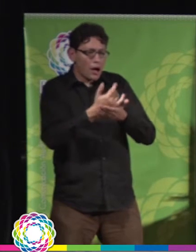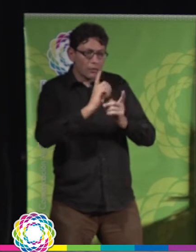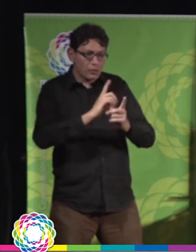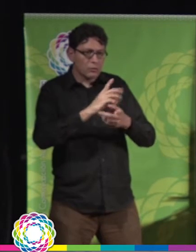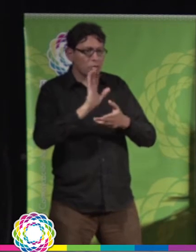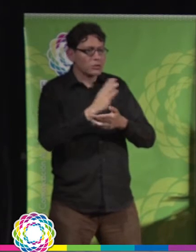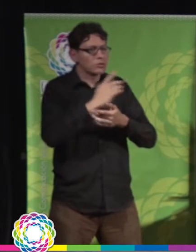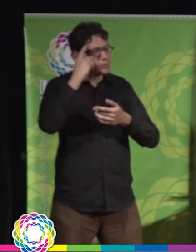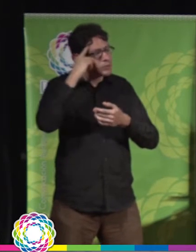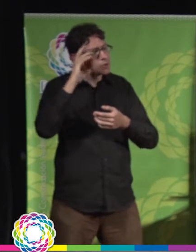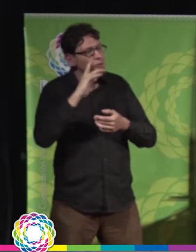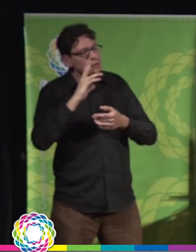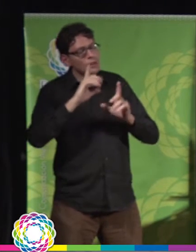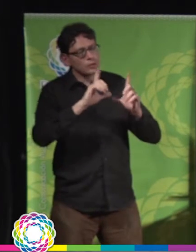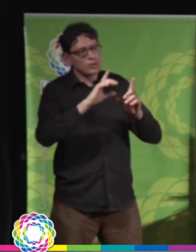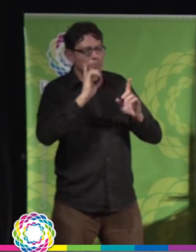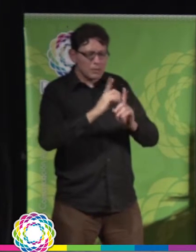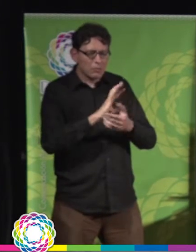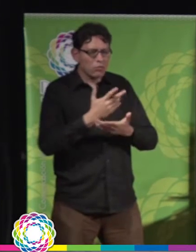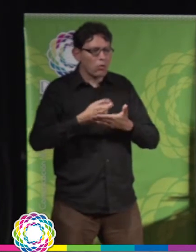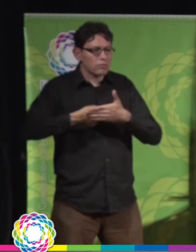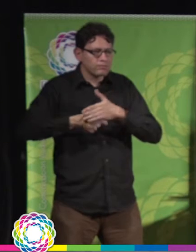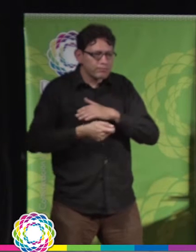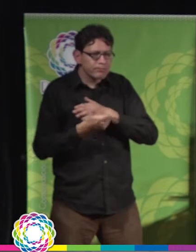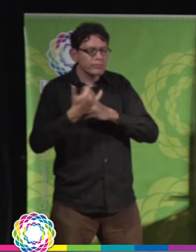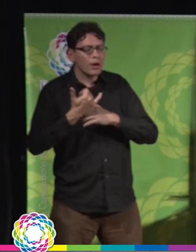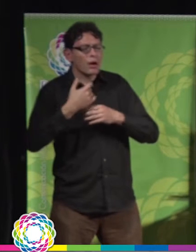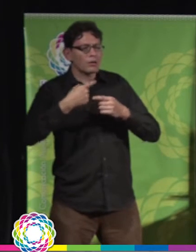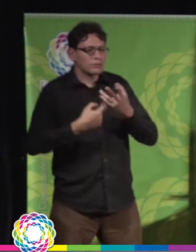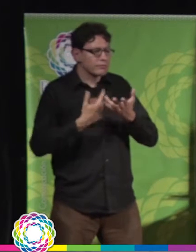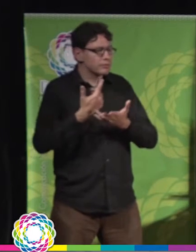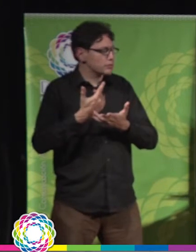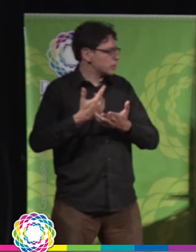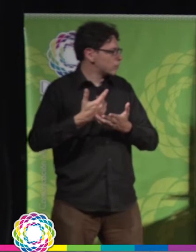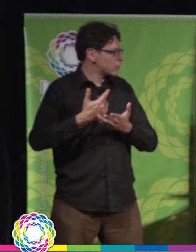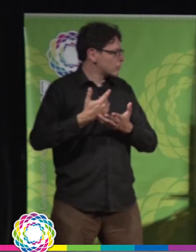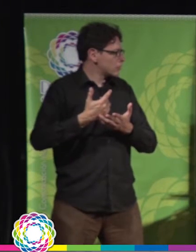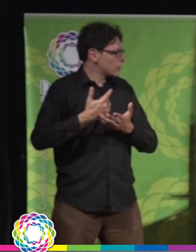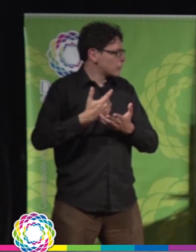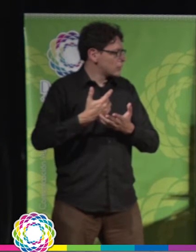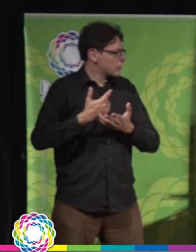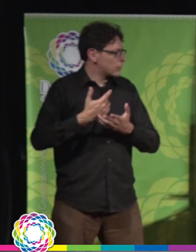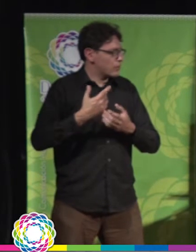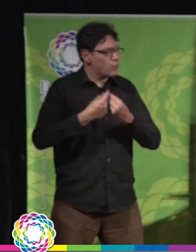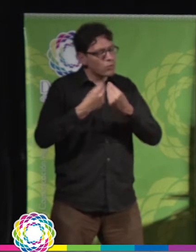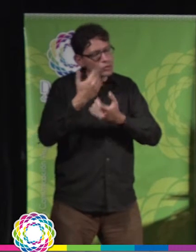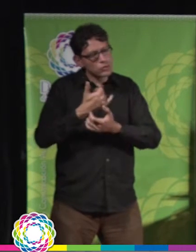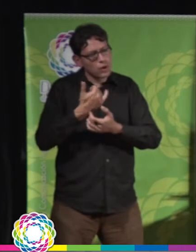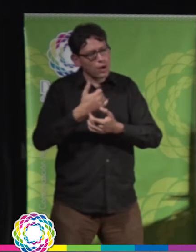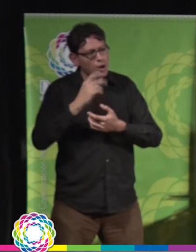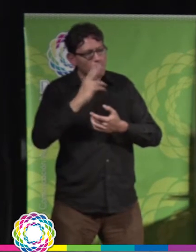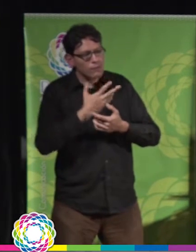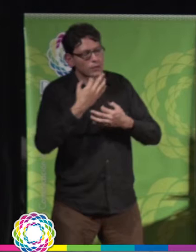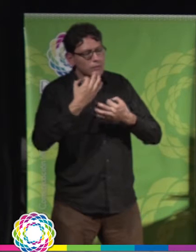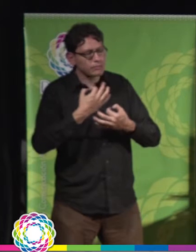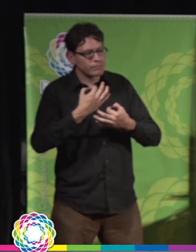sumamente vinculada a la corrupción, ¿sí?, al aprovechamiento, y que no se nos permiten muchas oportunidades hacer otras